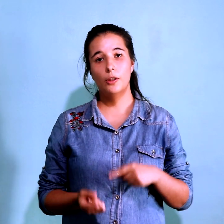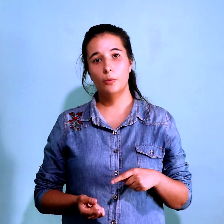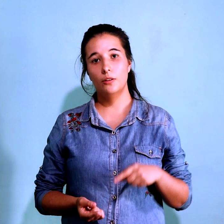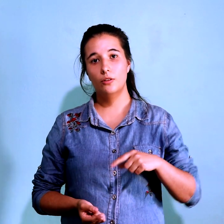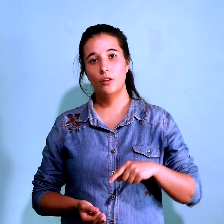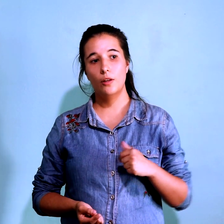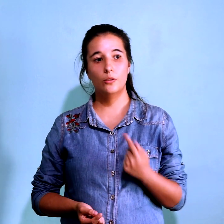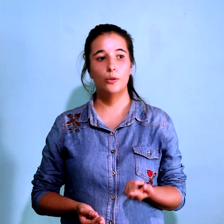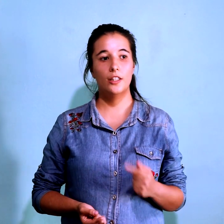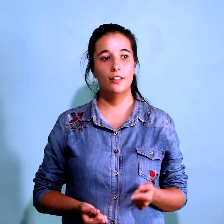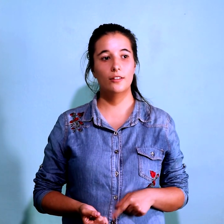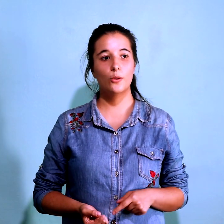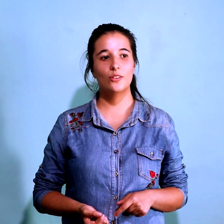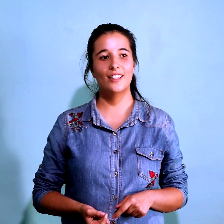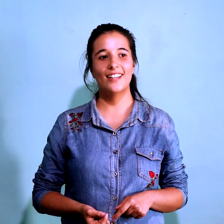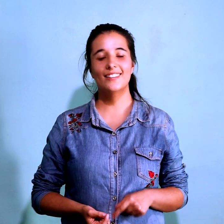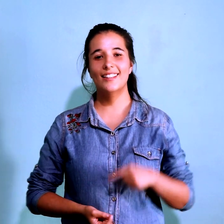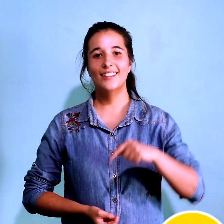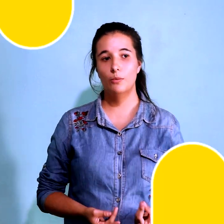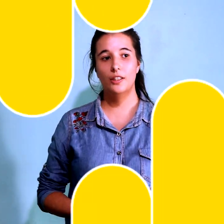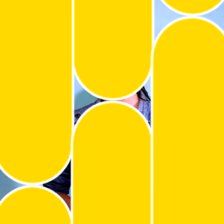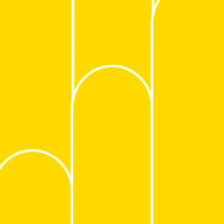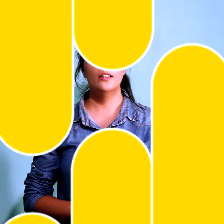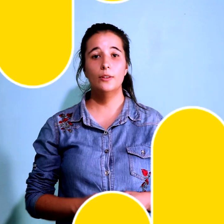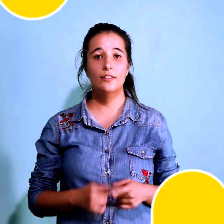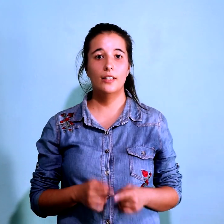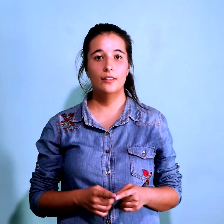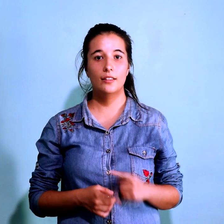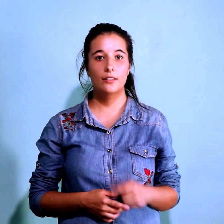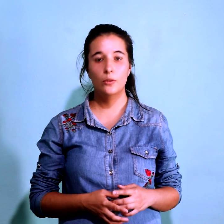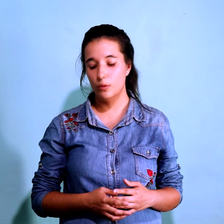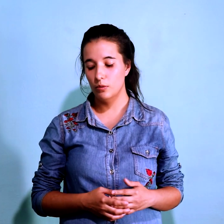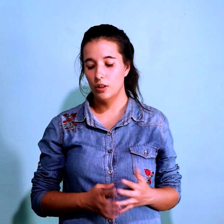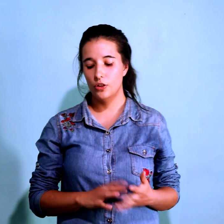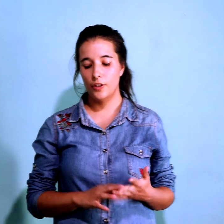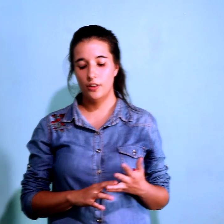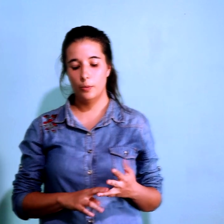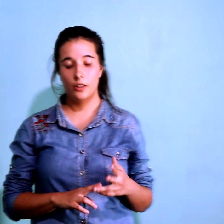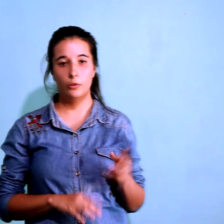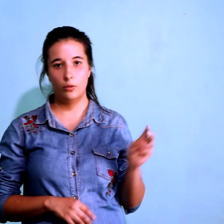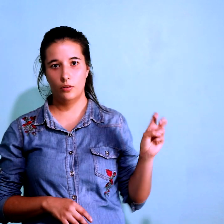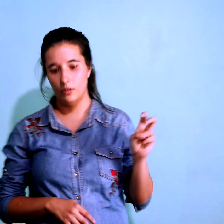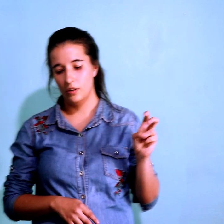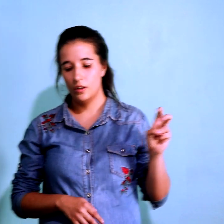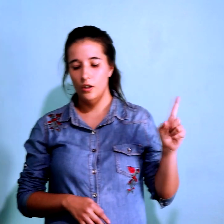somente uma tradução, ela não poderia ser considerada uma língua. A língua de sinais há 5 diferentes parâmetros.